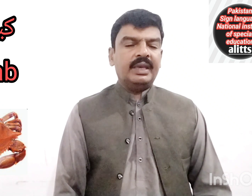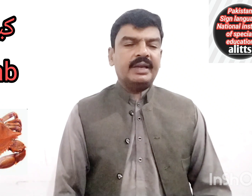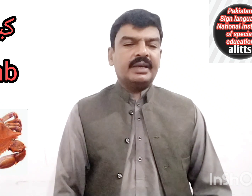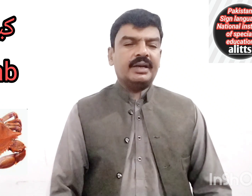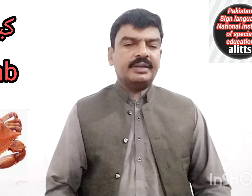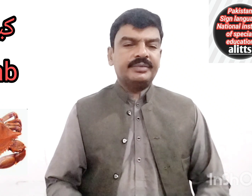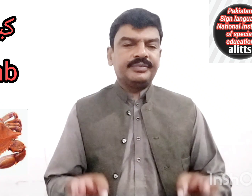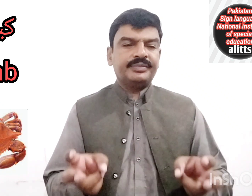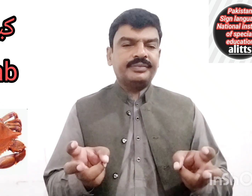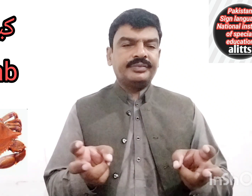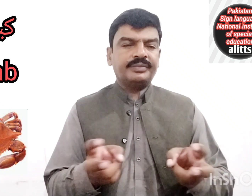केकड़ा,